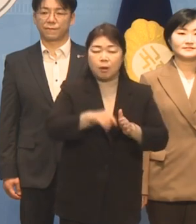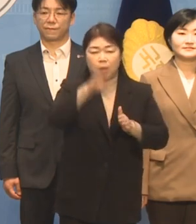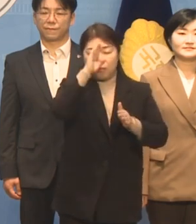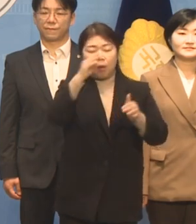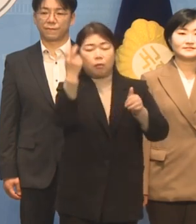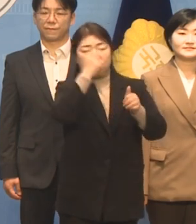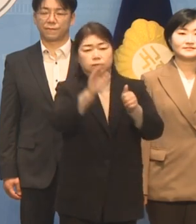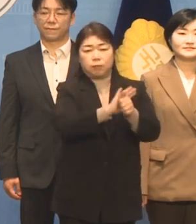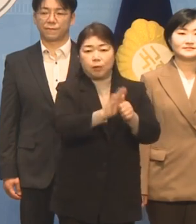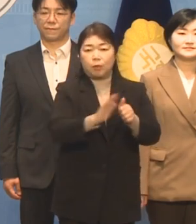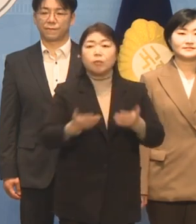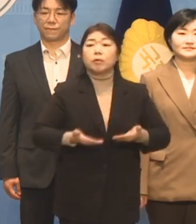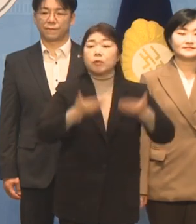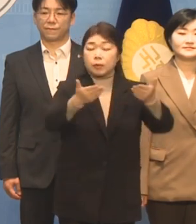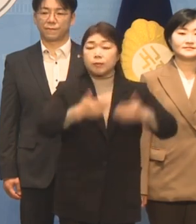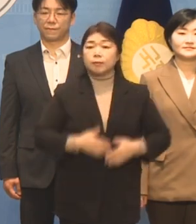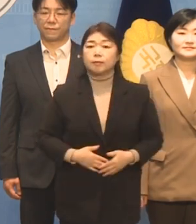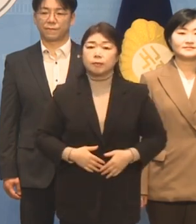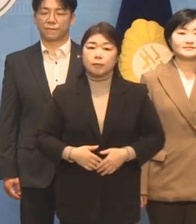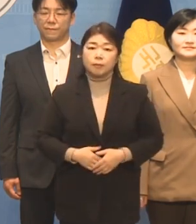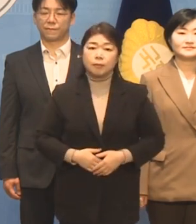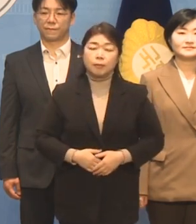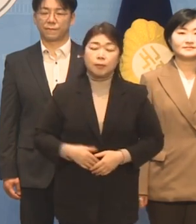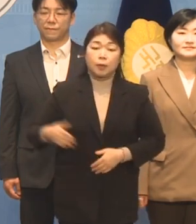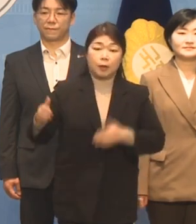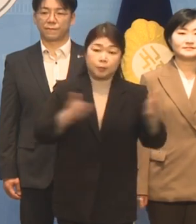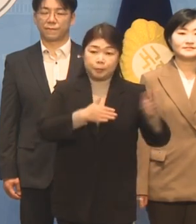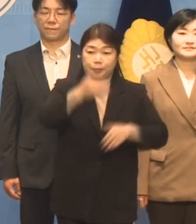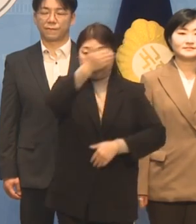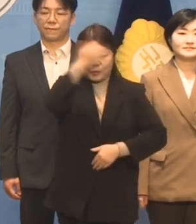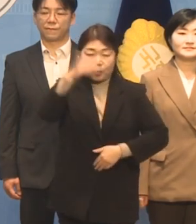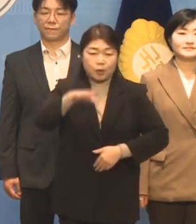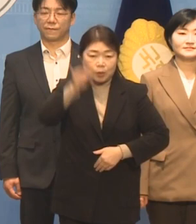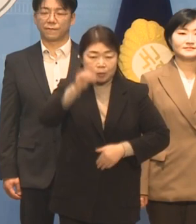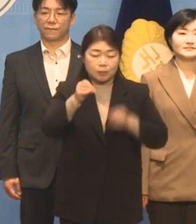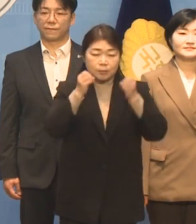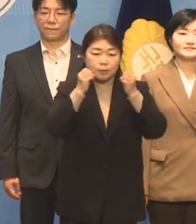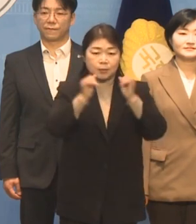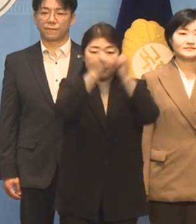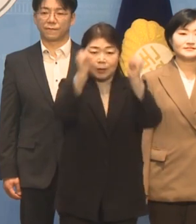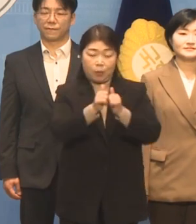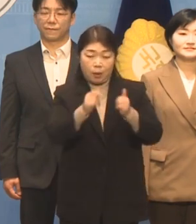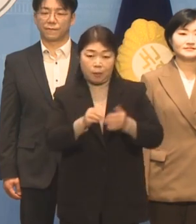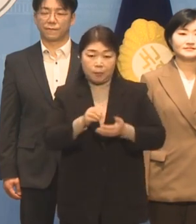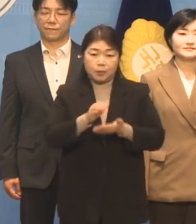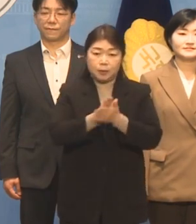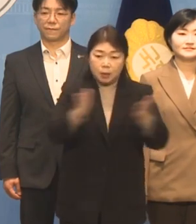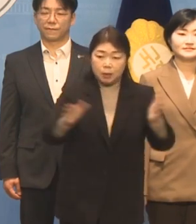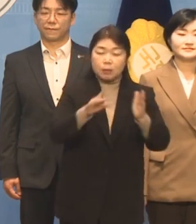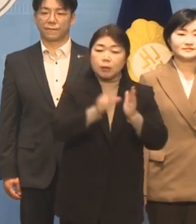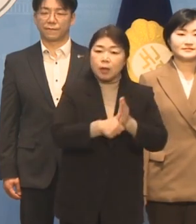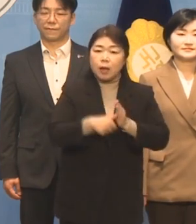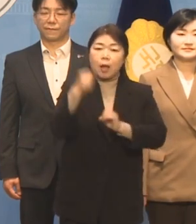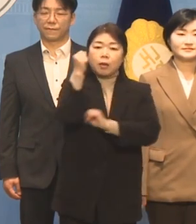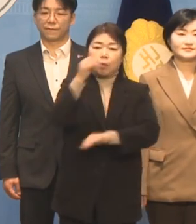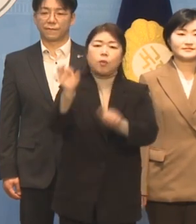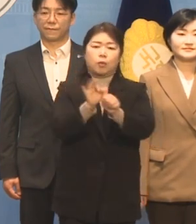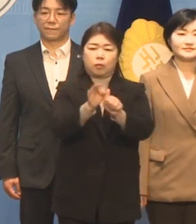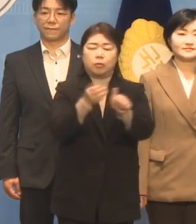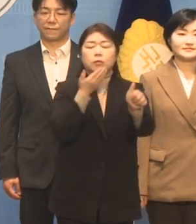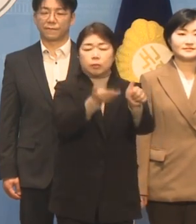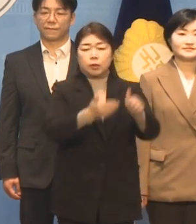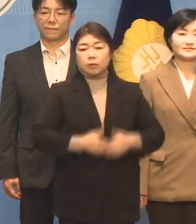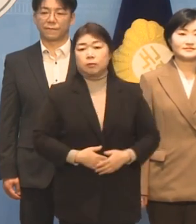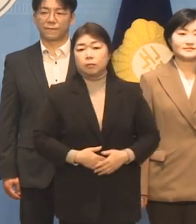제공하겠습니다. 다음으로 청년 첫 출발 기본소득을 도입하겠습니다. 부모의 사회적